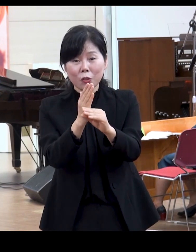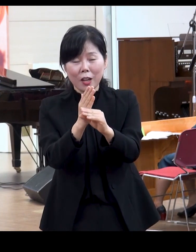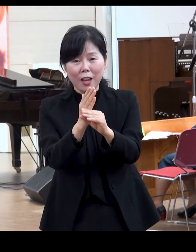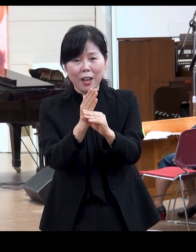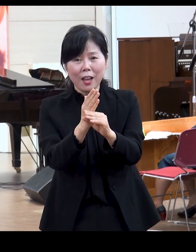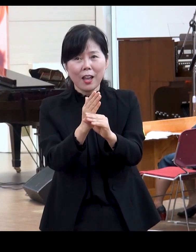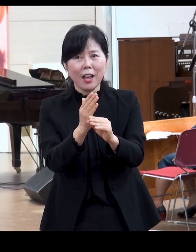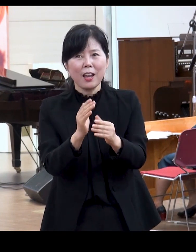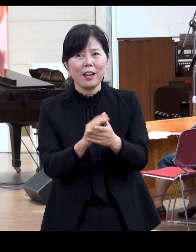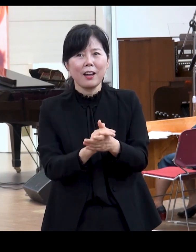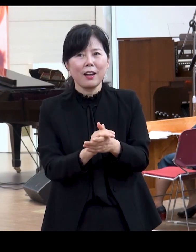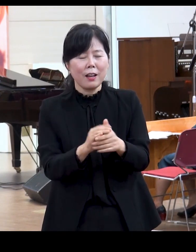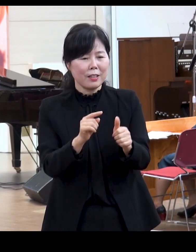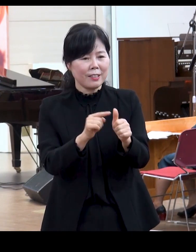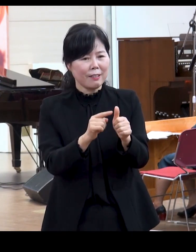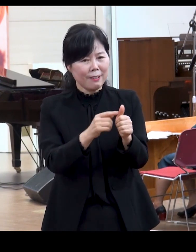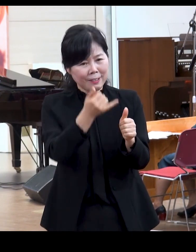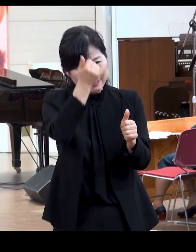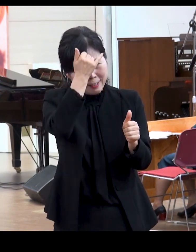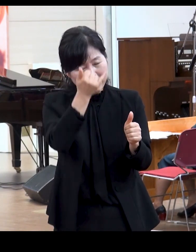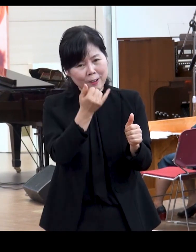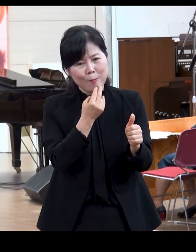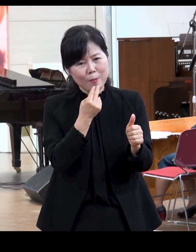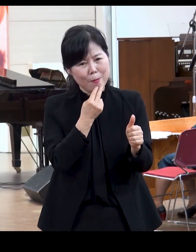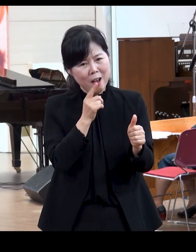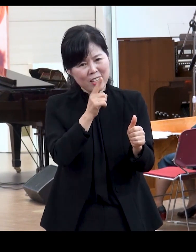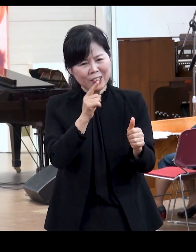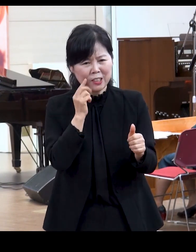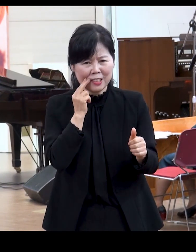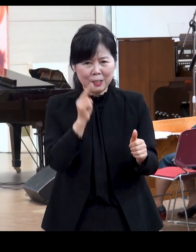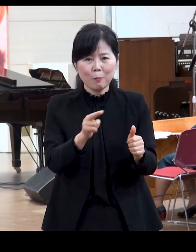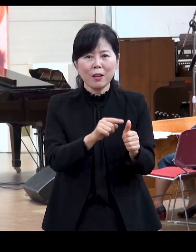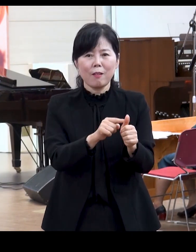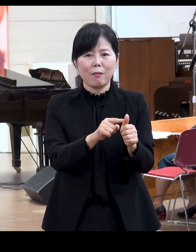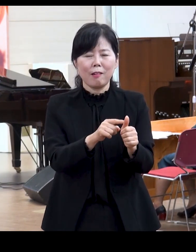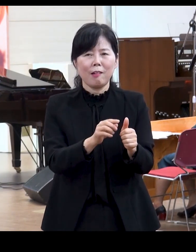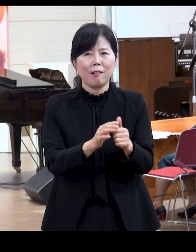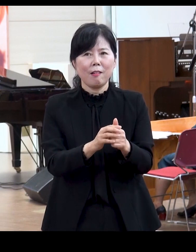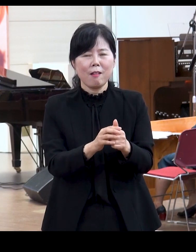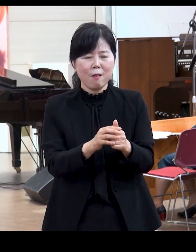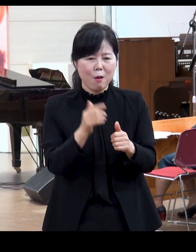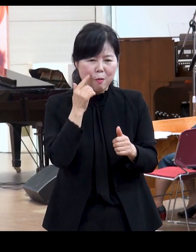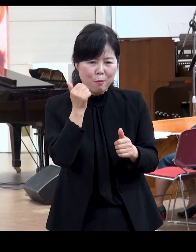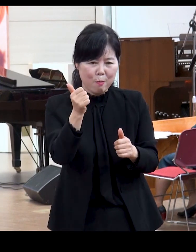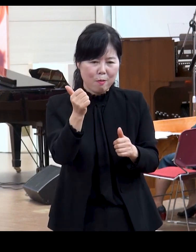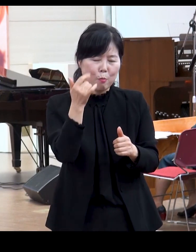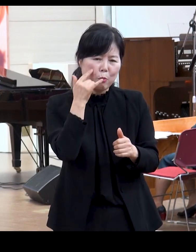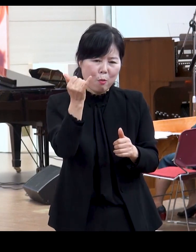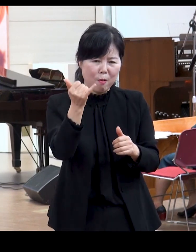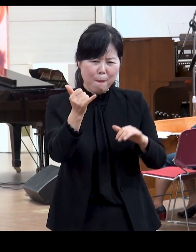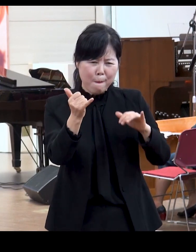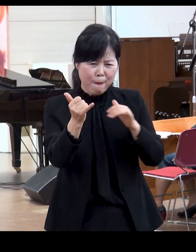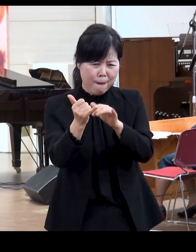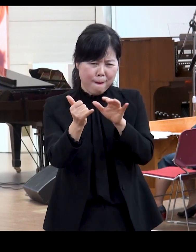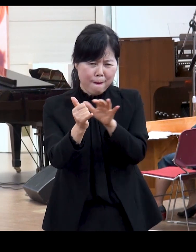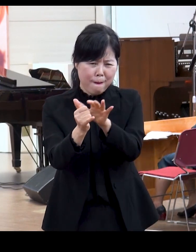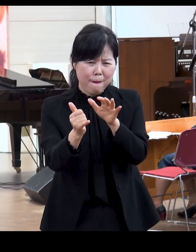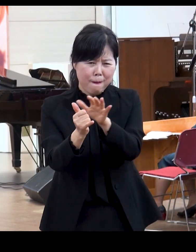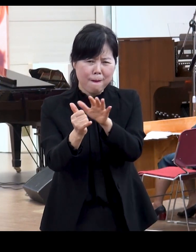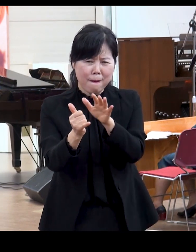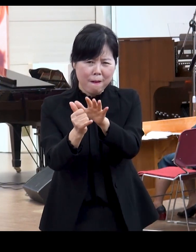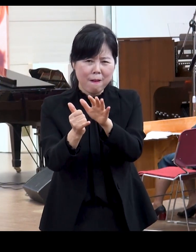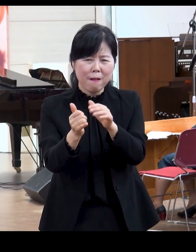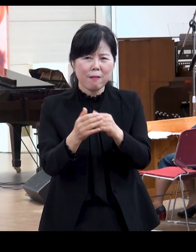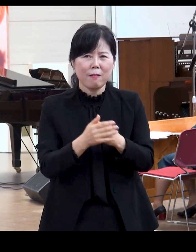그날은 아들이 정말 선을 넘어도 너무 넘더라는 거예요. 그래가지고 그냥 막 말로 부모를 공격하고 비난하고 막